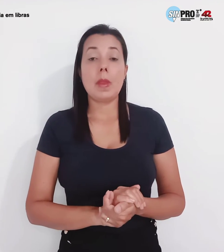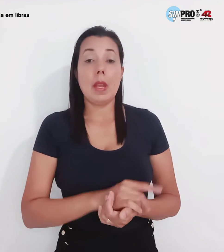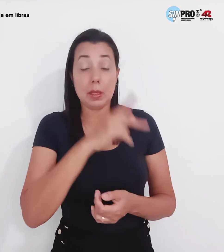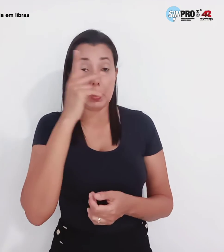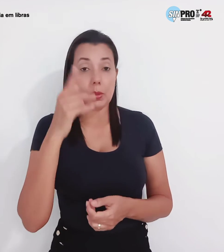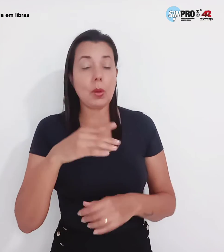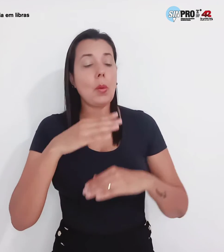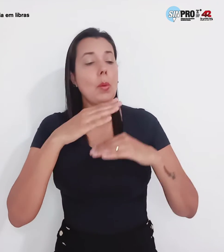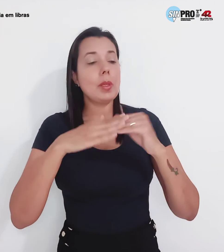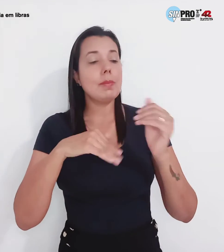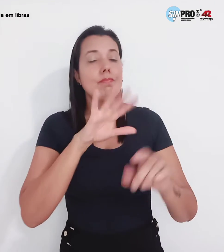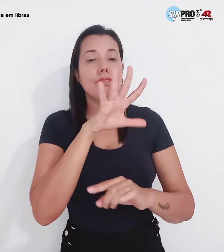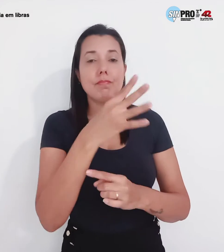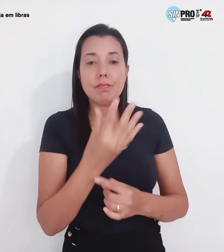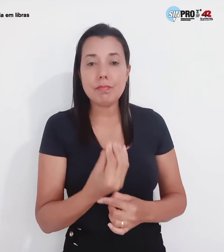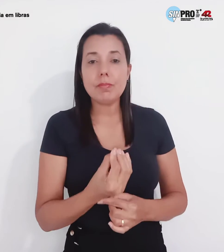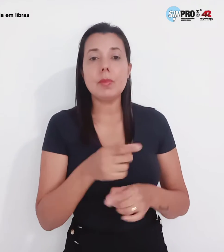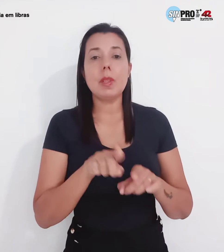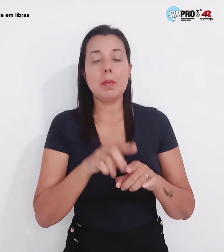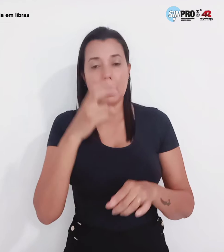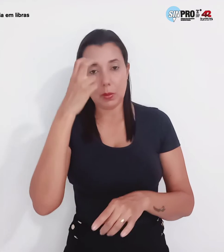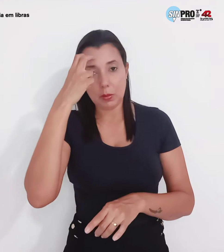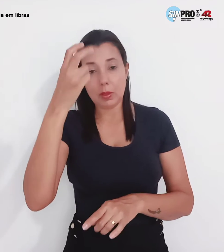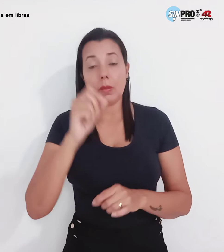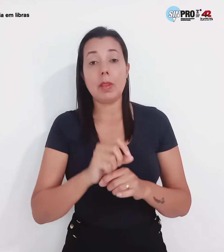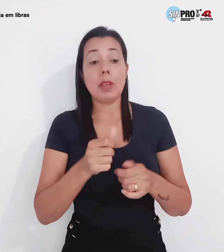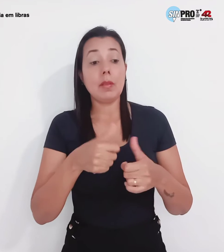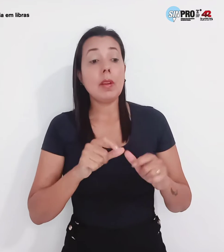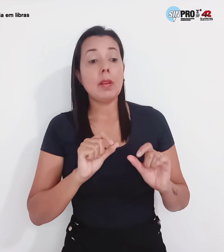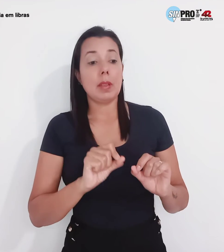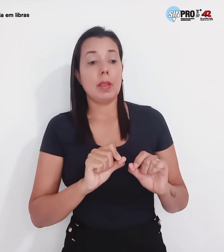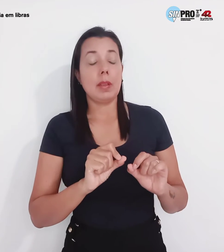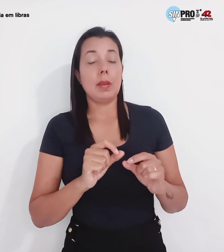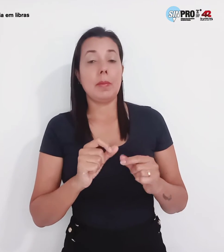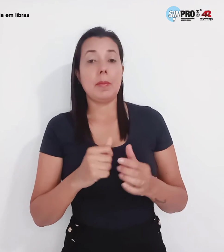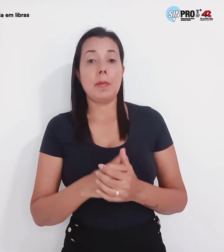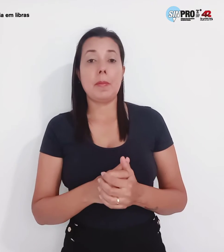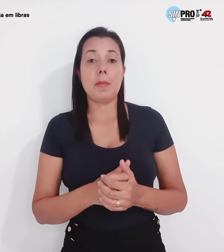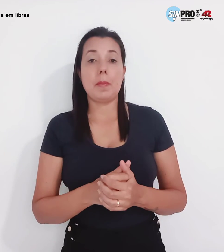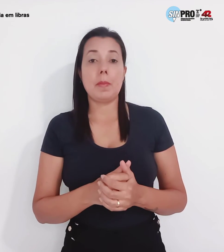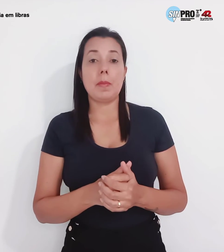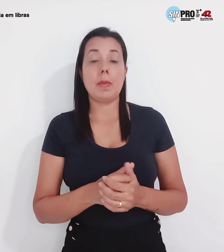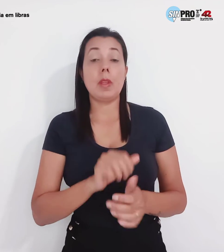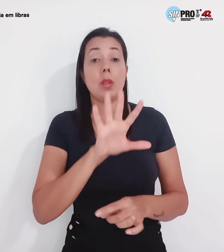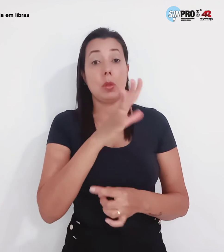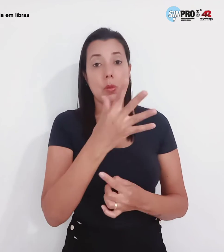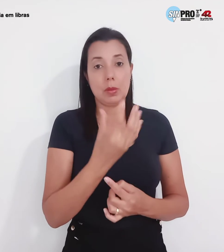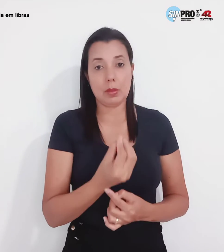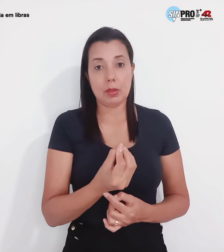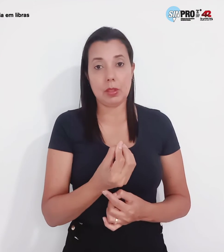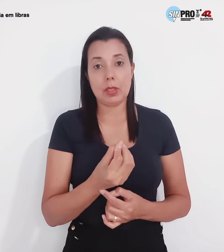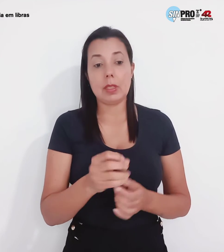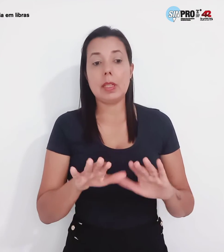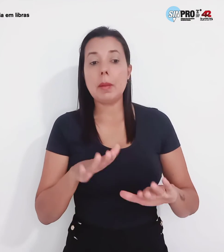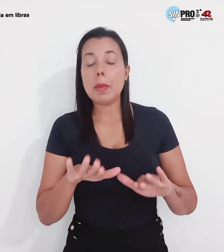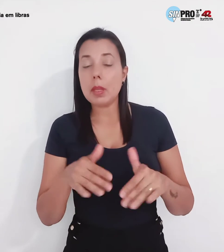artísticas e culturais ficaram por conta dos artistas independentes